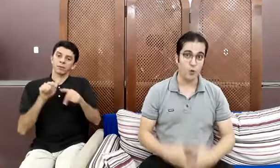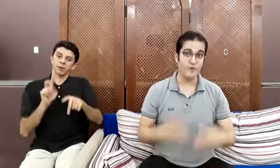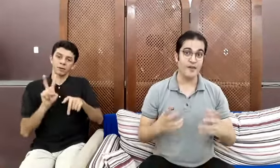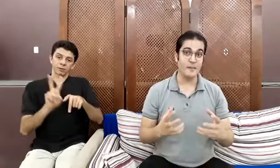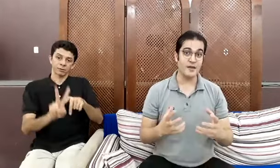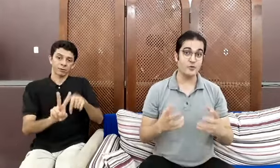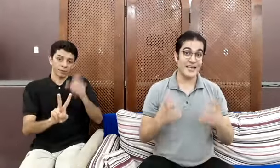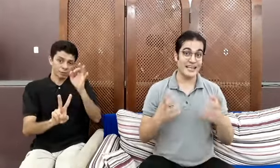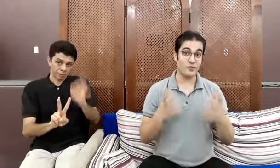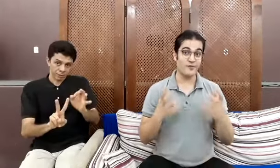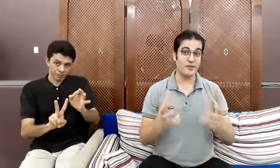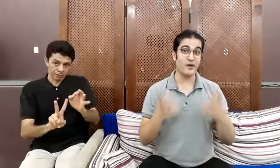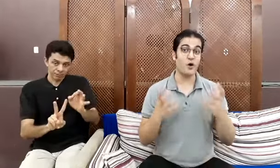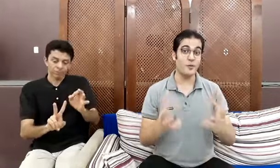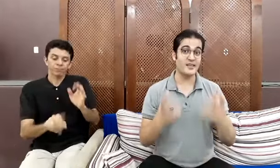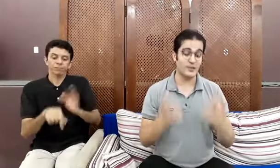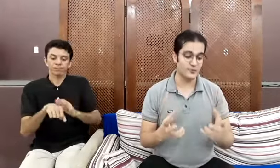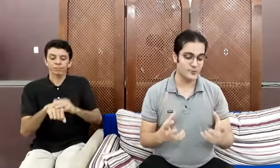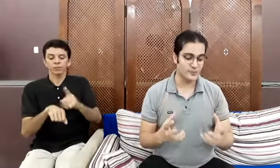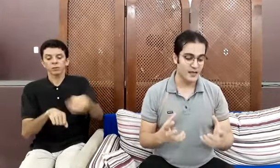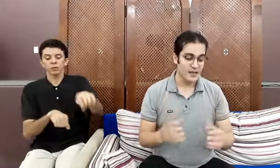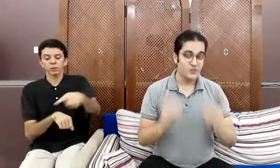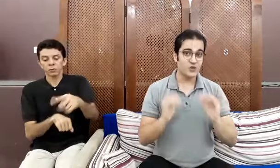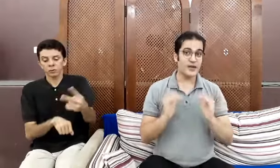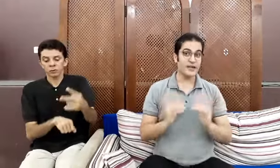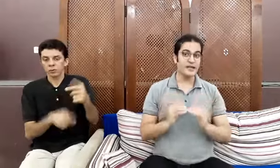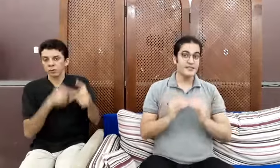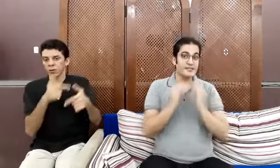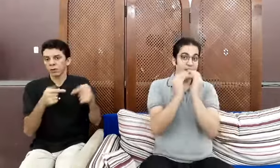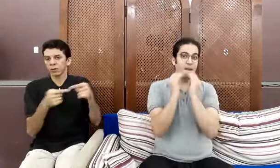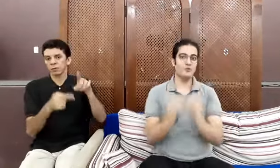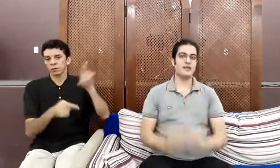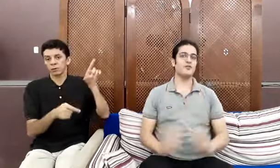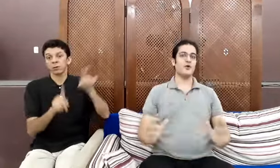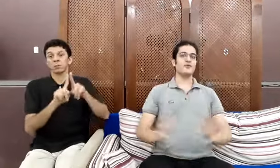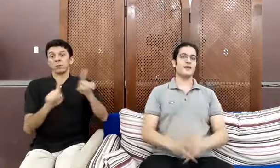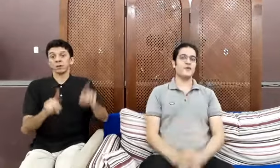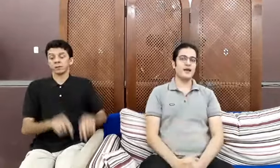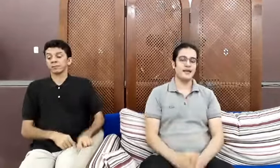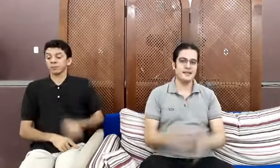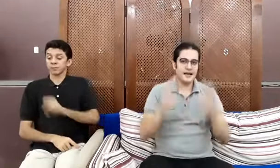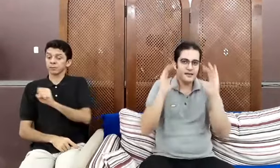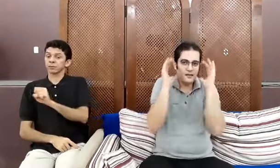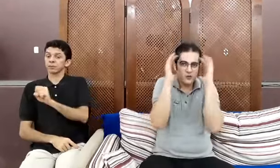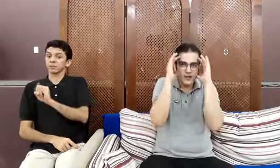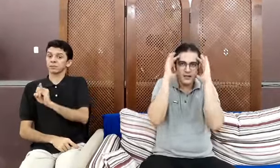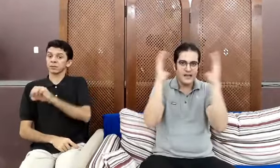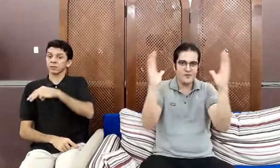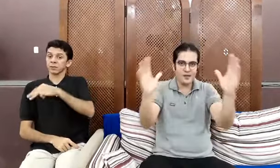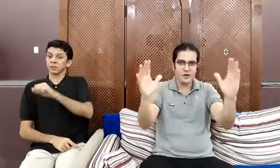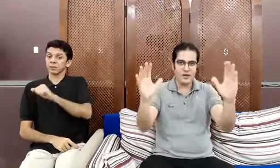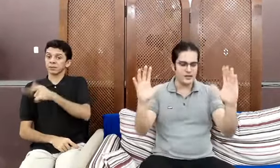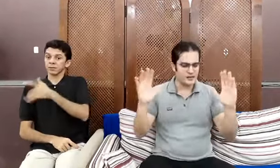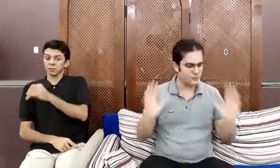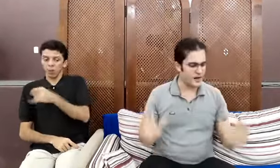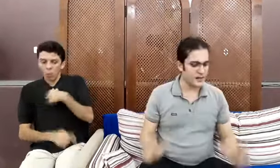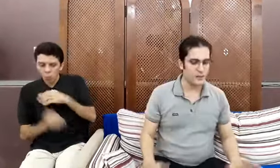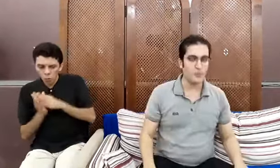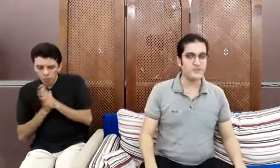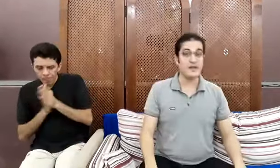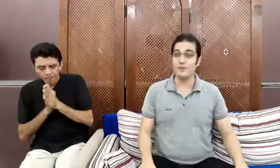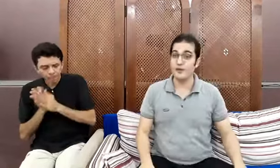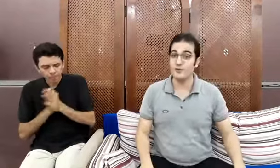certo? Confirmando que aquilo de fato era obra de Deus. Só que Simão está de olho naquilo ali, ele está intencionado, ele está vendo aquilo e está dizendo: